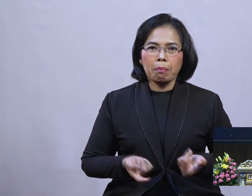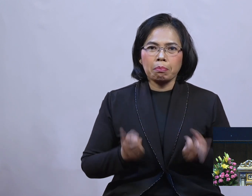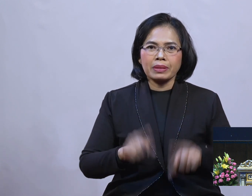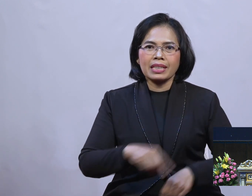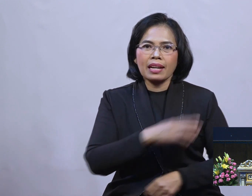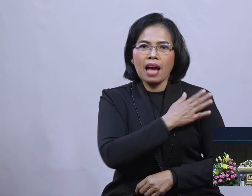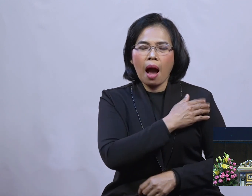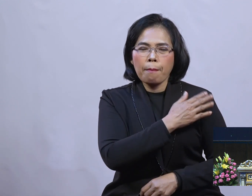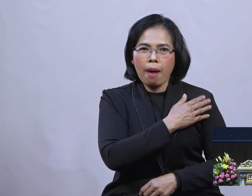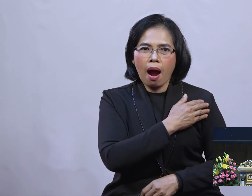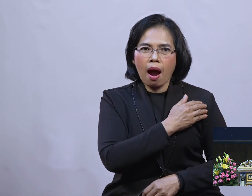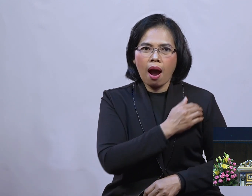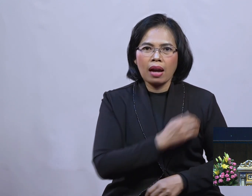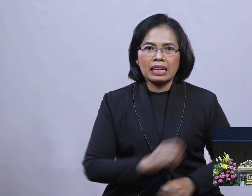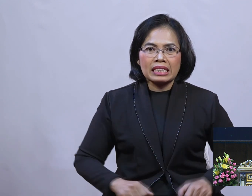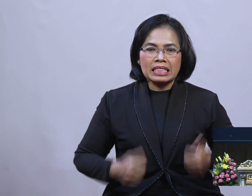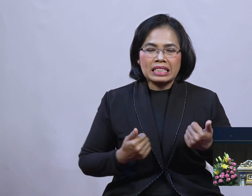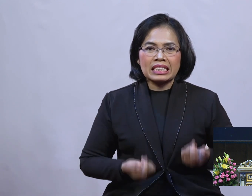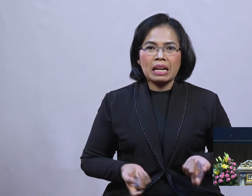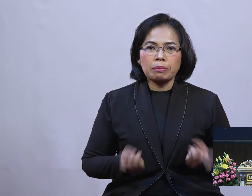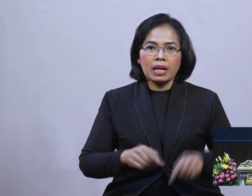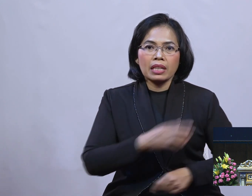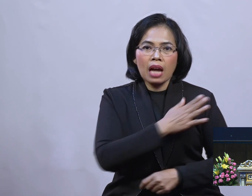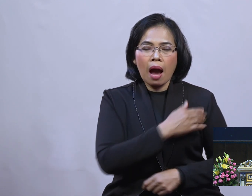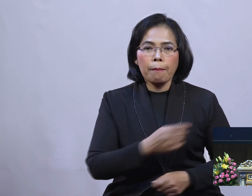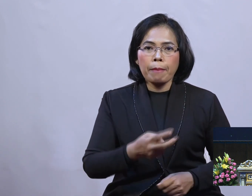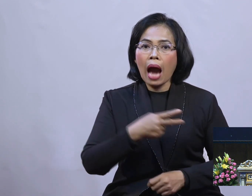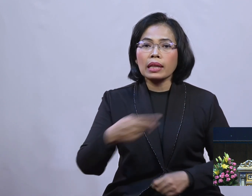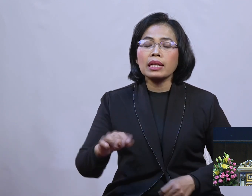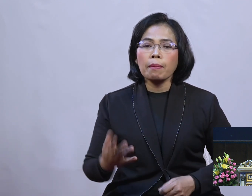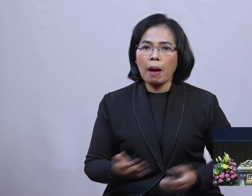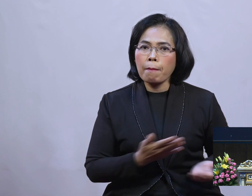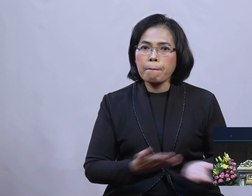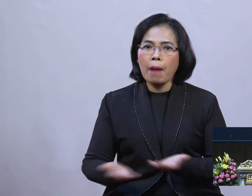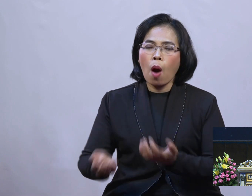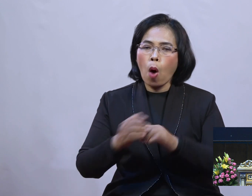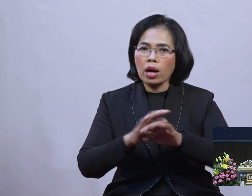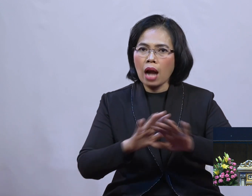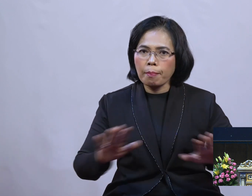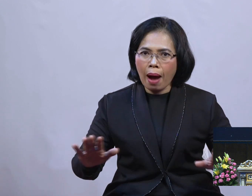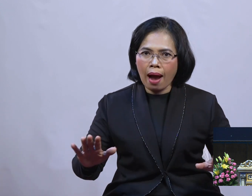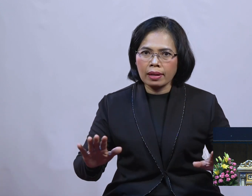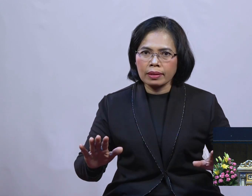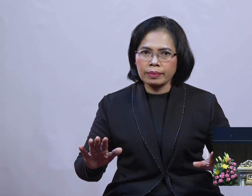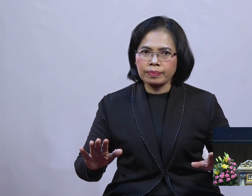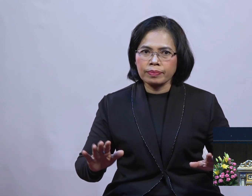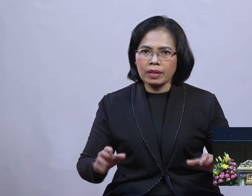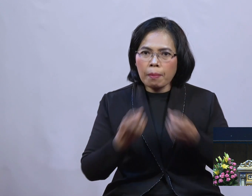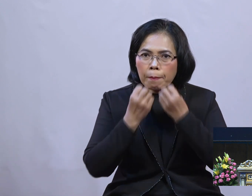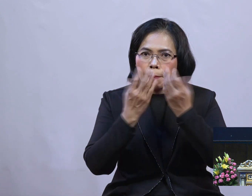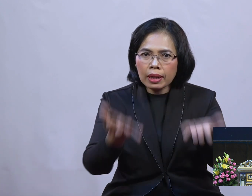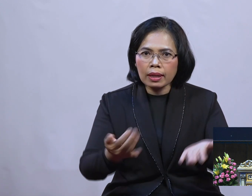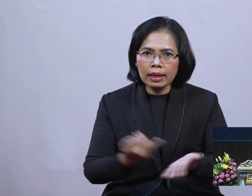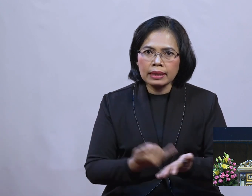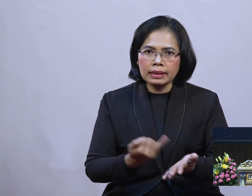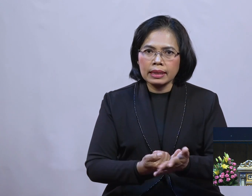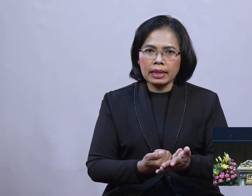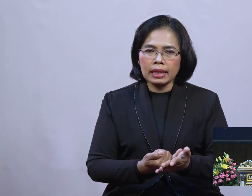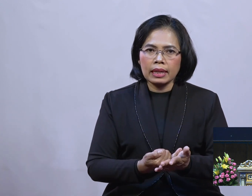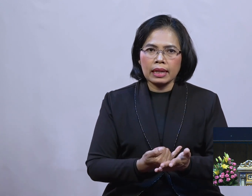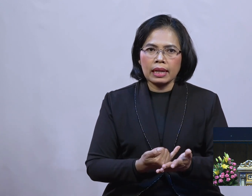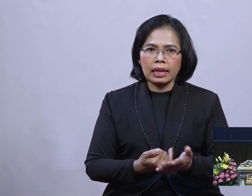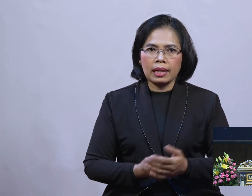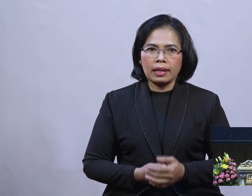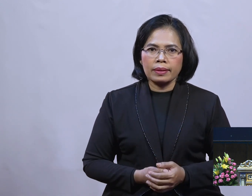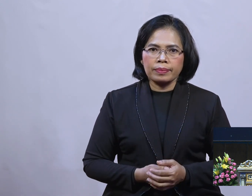siap jadi hamba artinya dimanapun saya ada saya mau bawa damai siap jadi hambar jadi Mana pulsanya ada seharusnya mengabarkan Injil siap